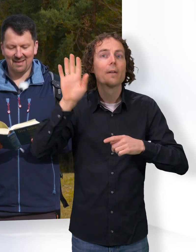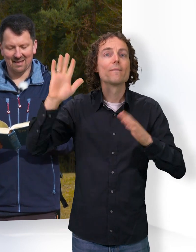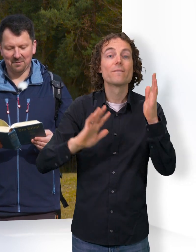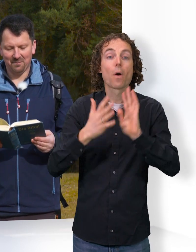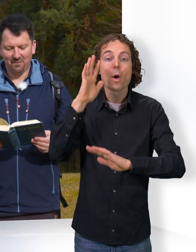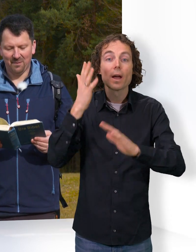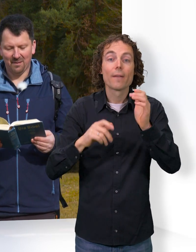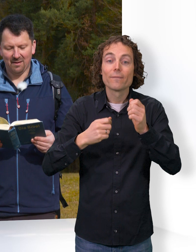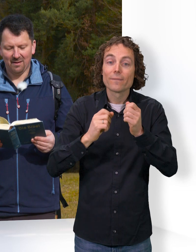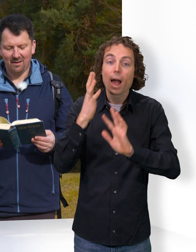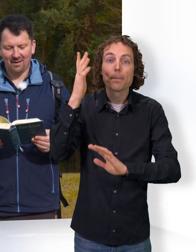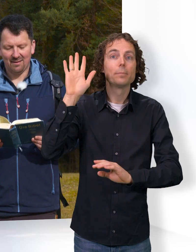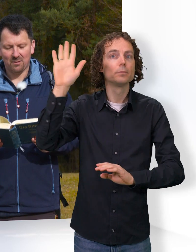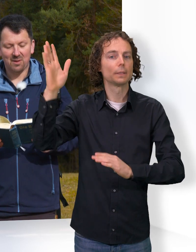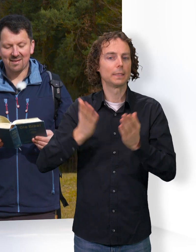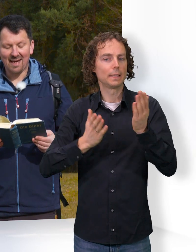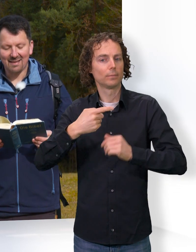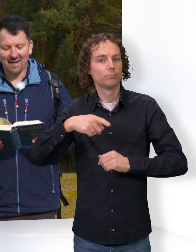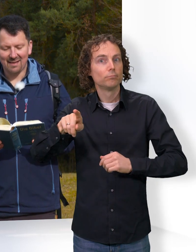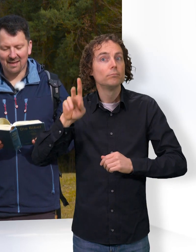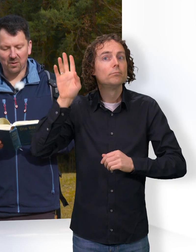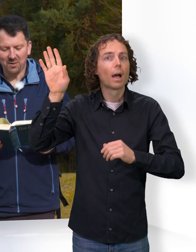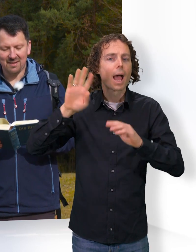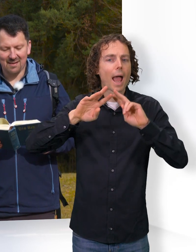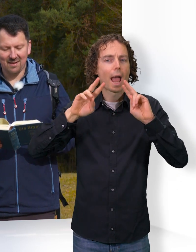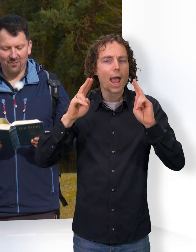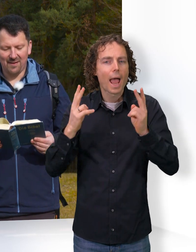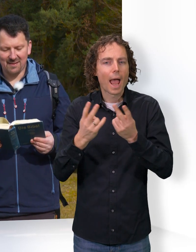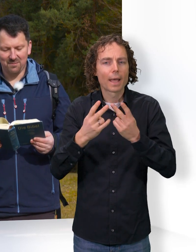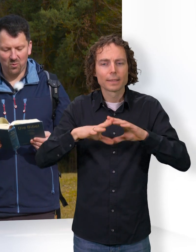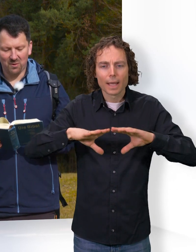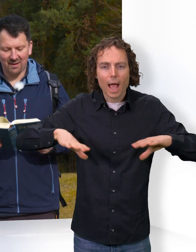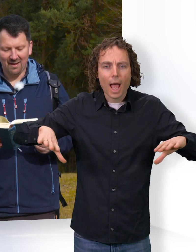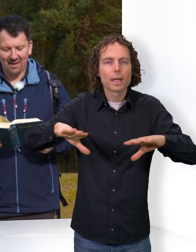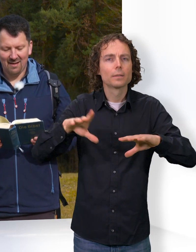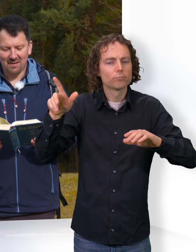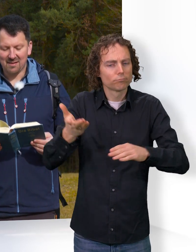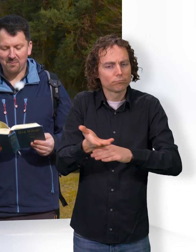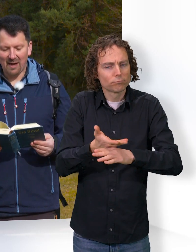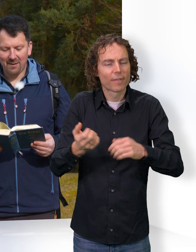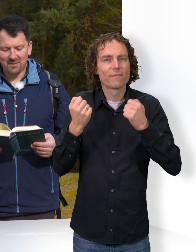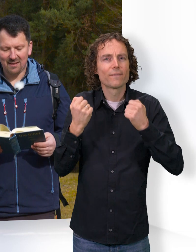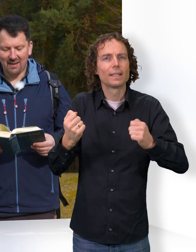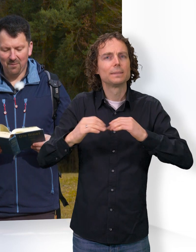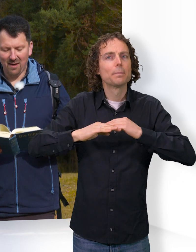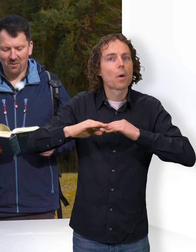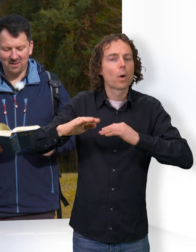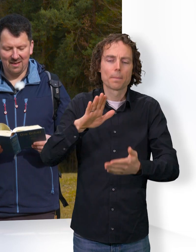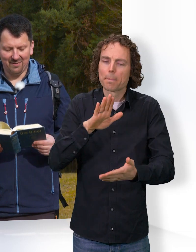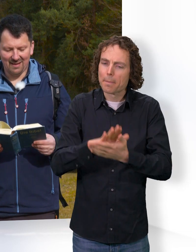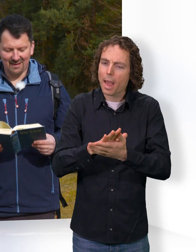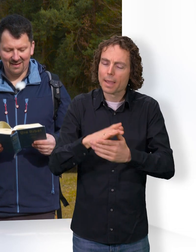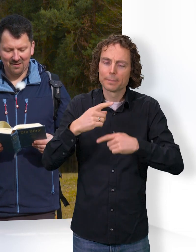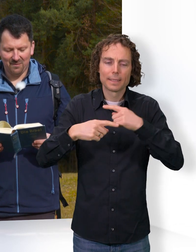deinen Dienern, der du das Erdreich gegründet hast auf festen Boden, dass es bleibt immer